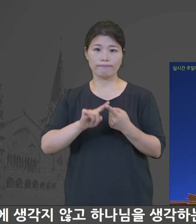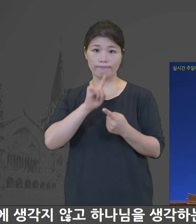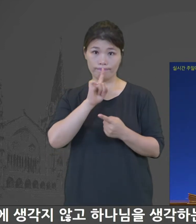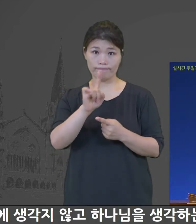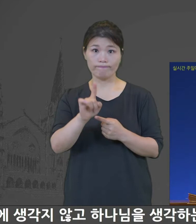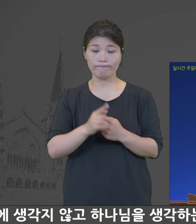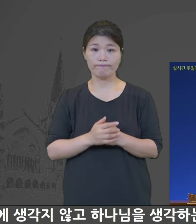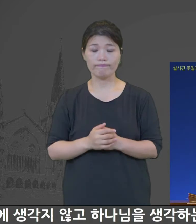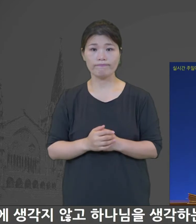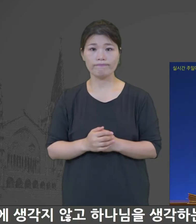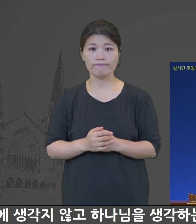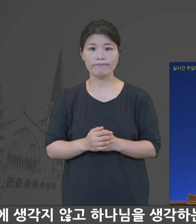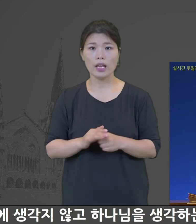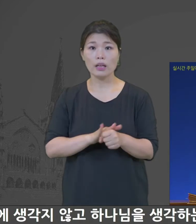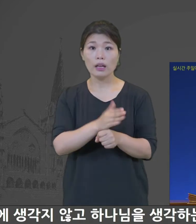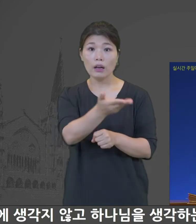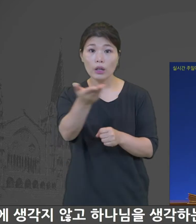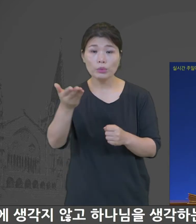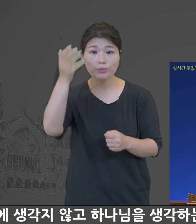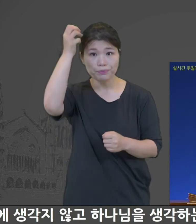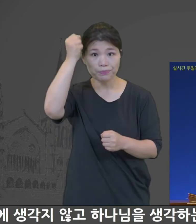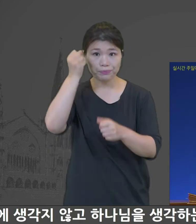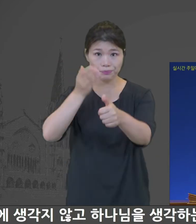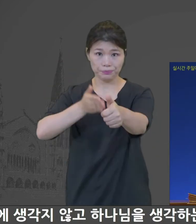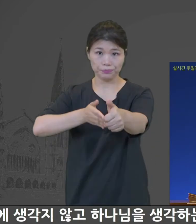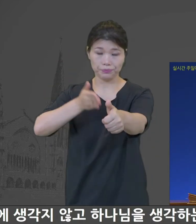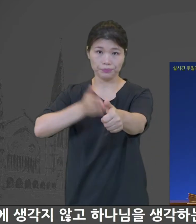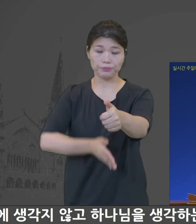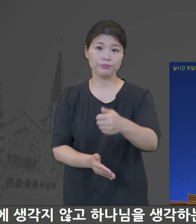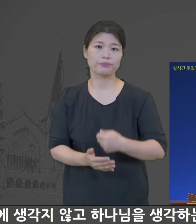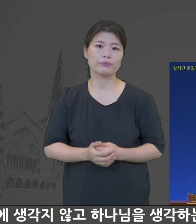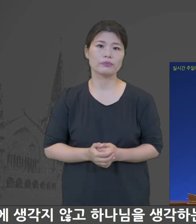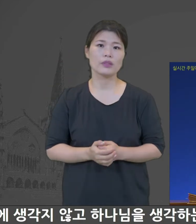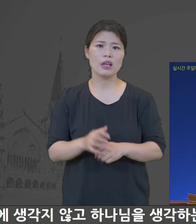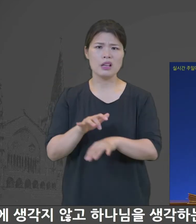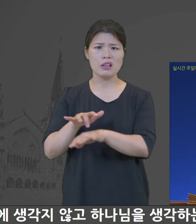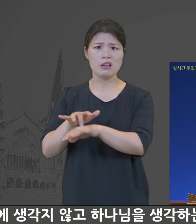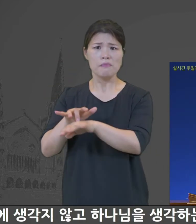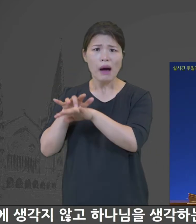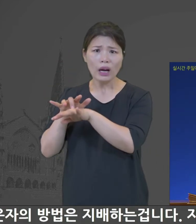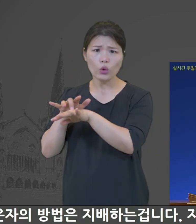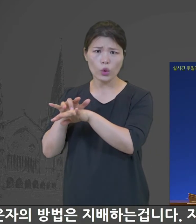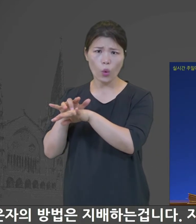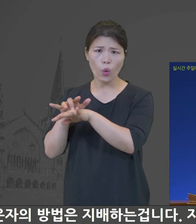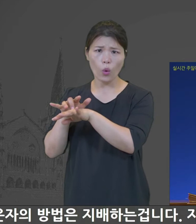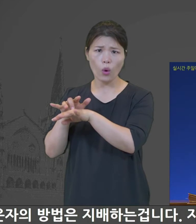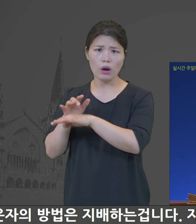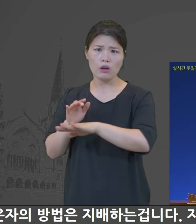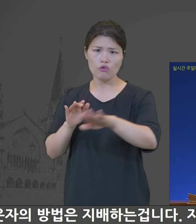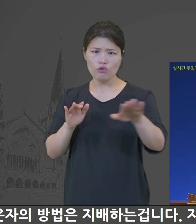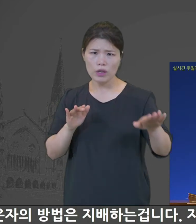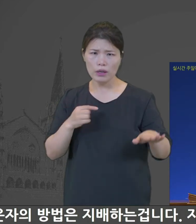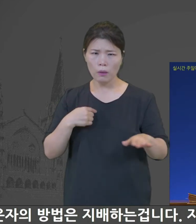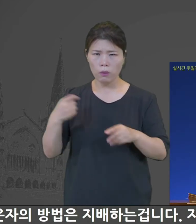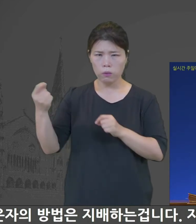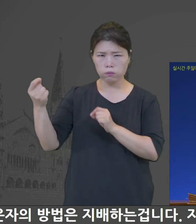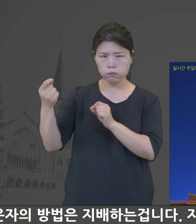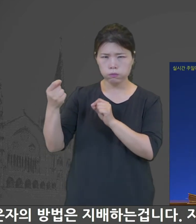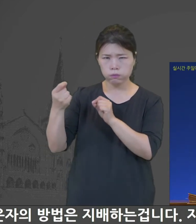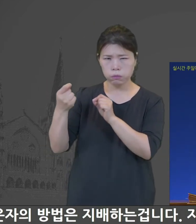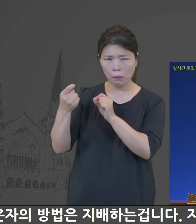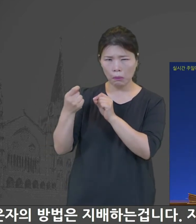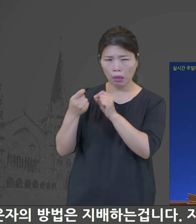겁니다. 사랑하는 여러분, 기억하십시다. 마귀도 우리를 가까이 하려 합니다.